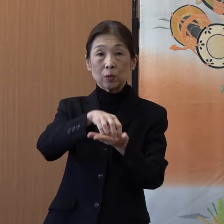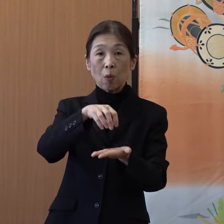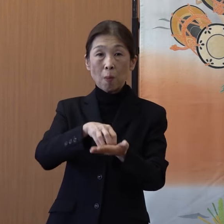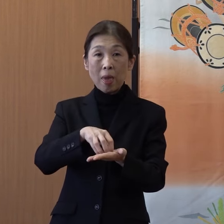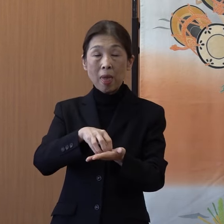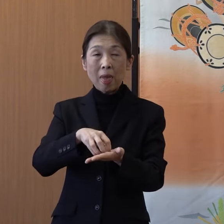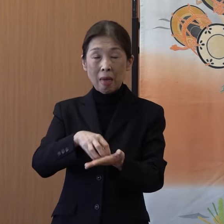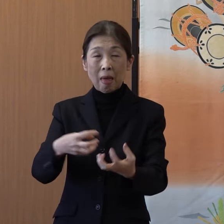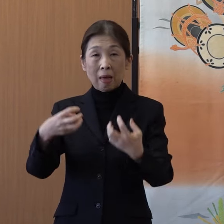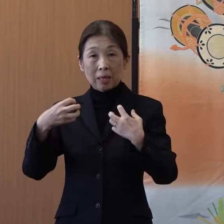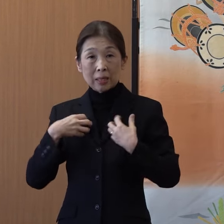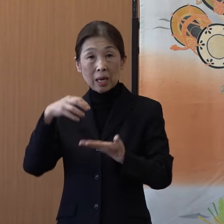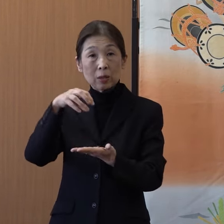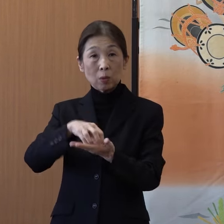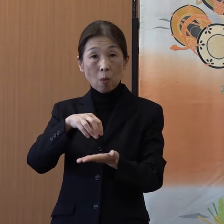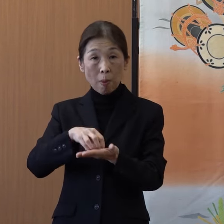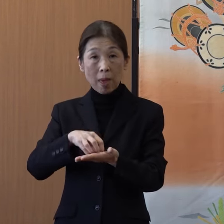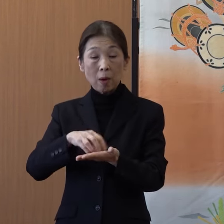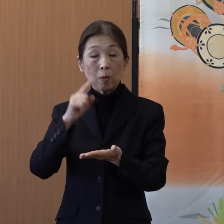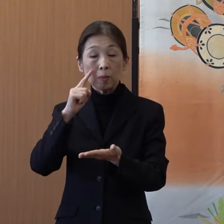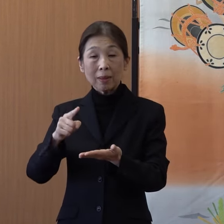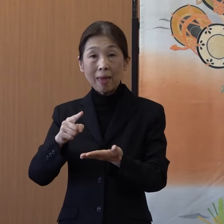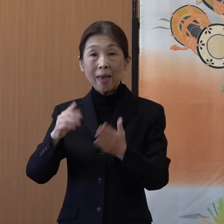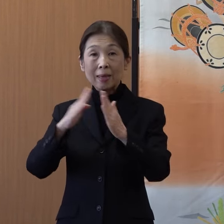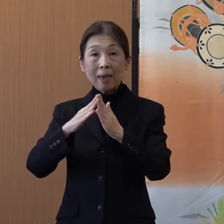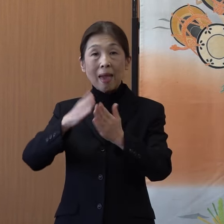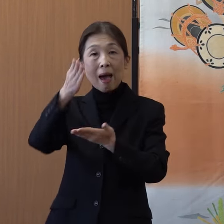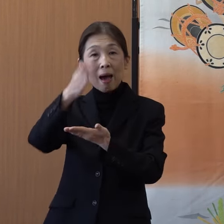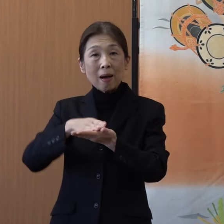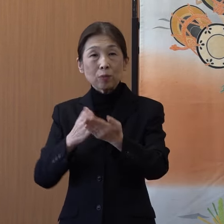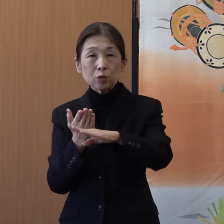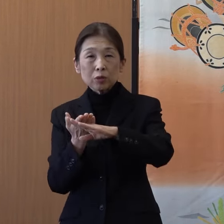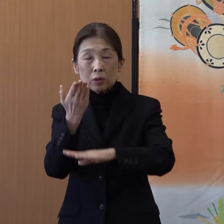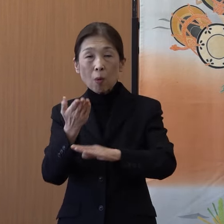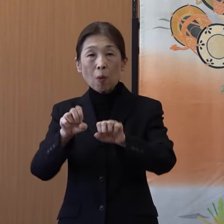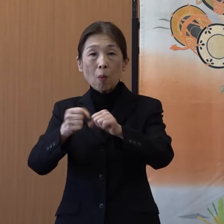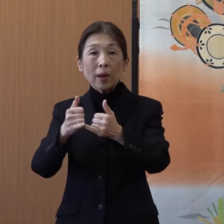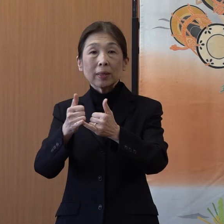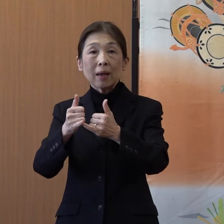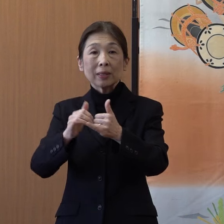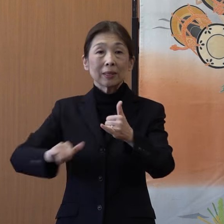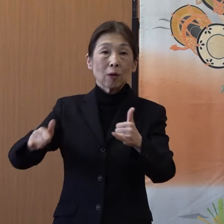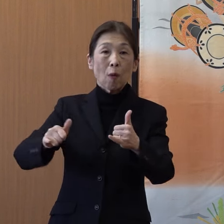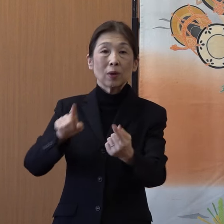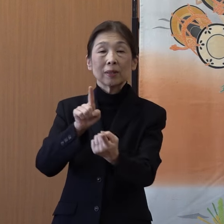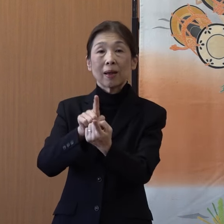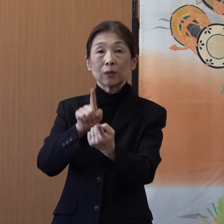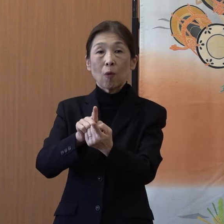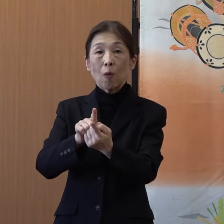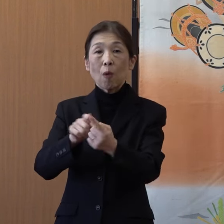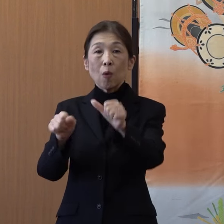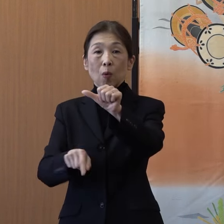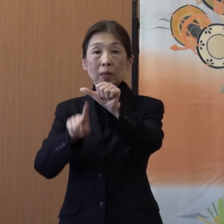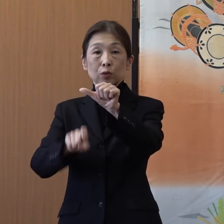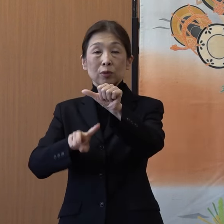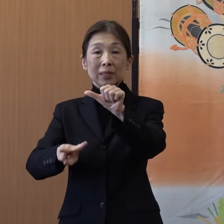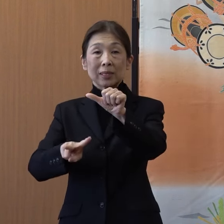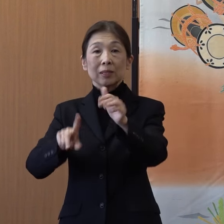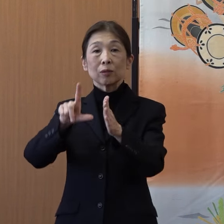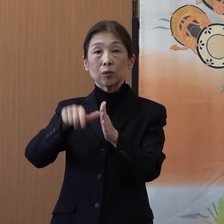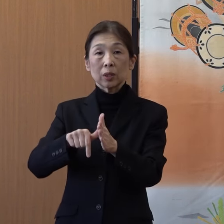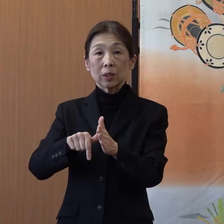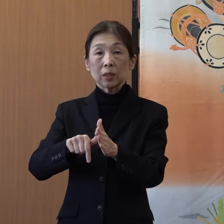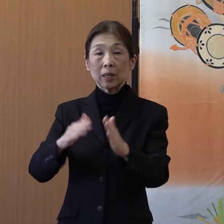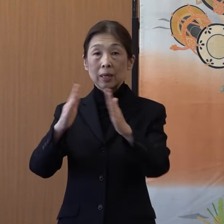で半壊以上の認定を受けた家屋等を対象としており5月12日現在410